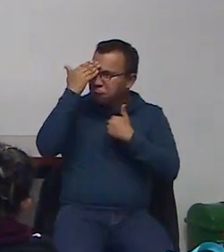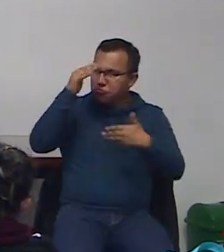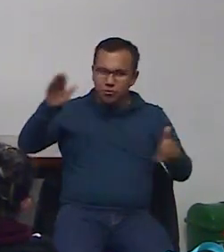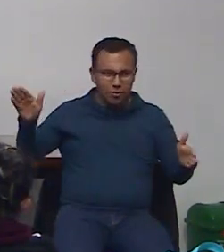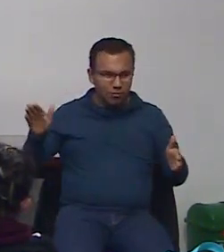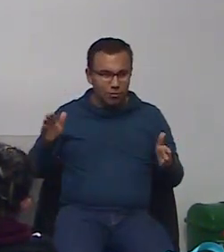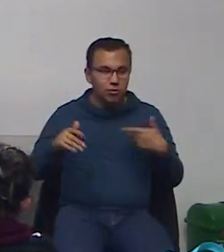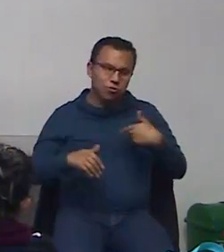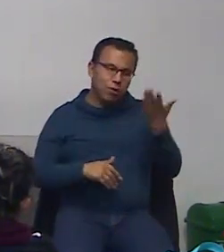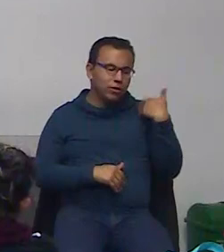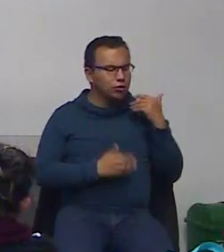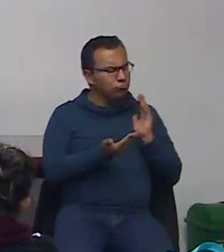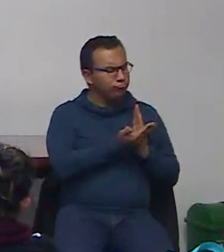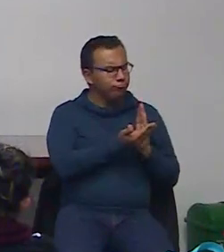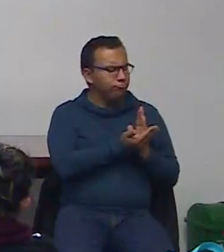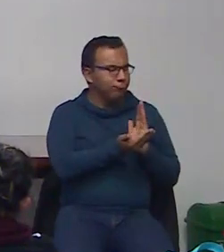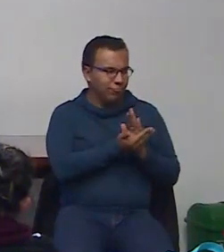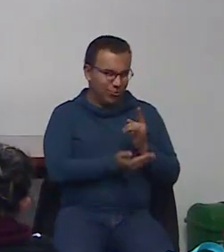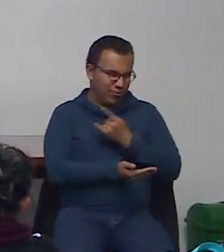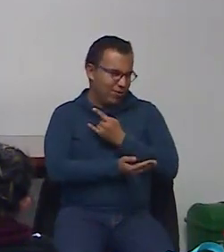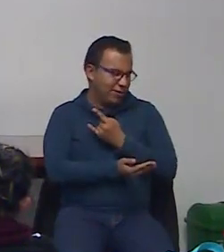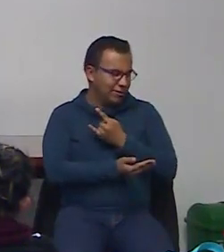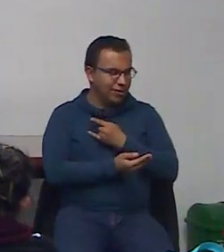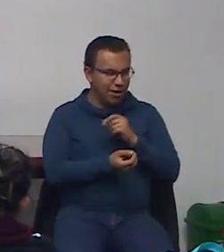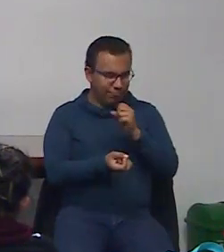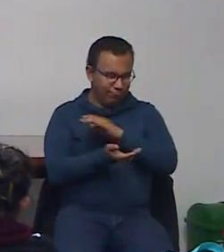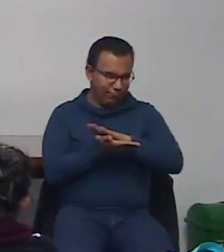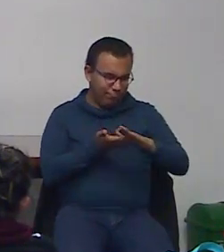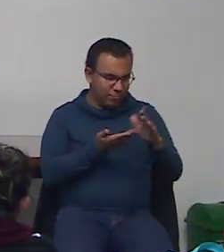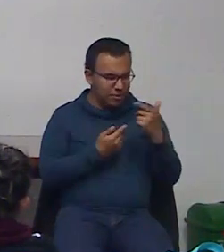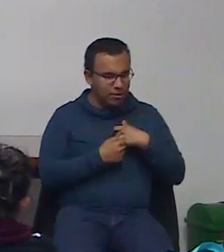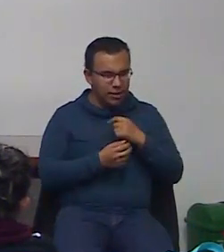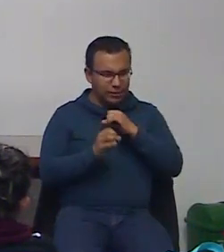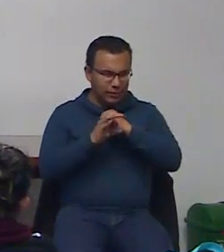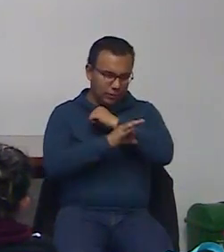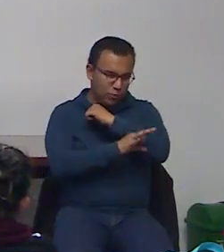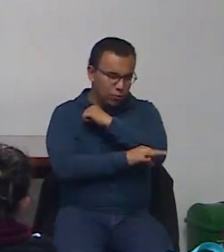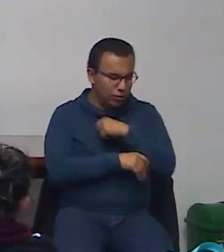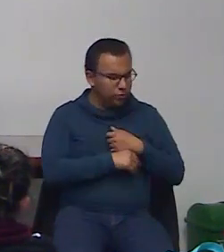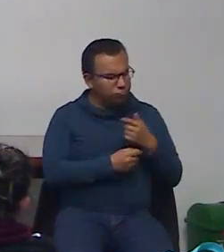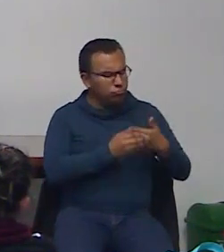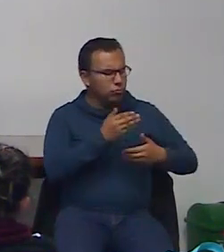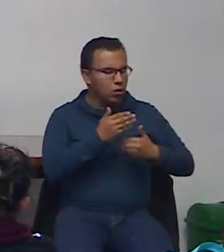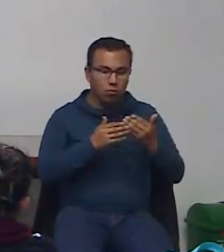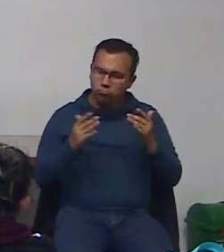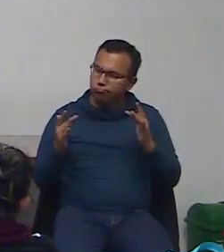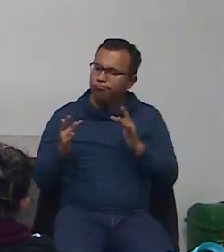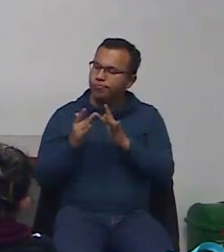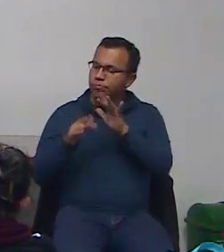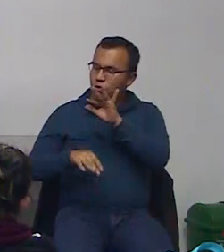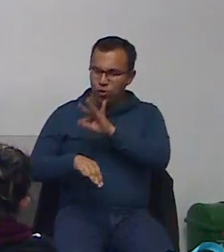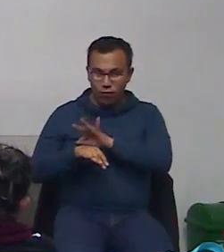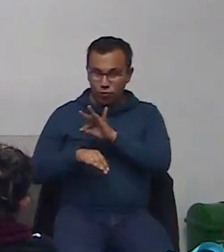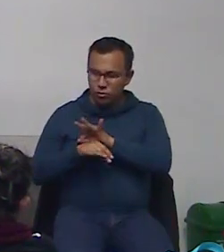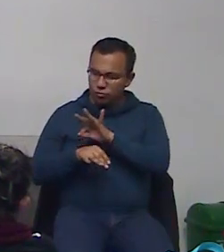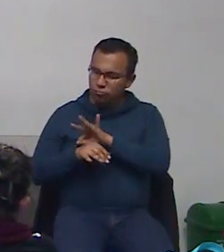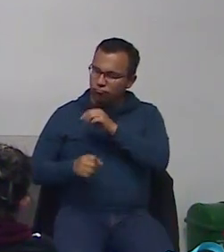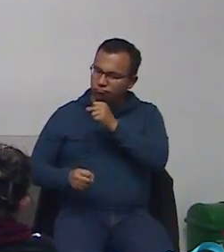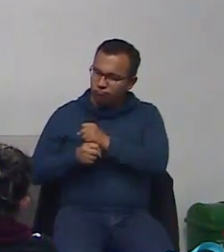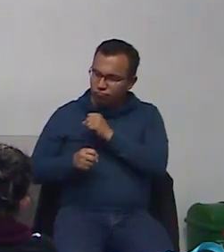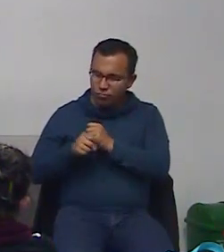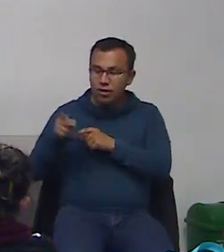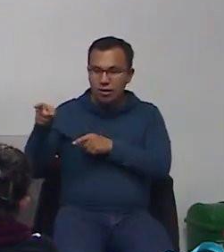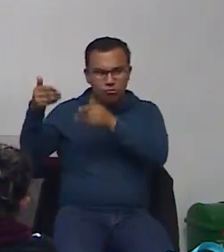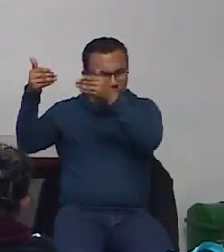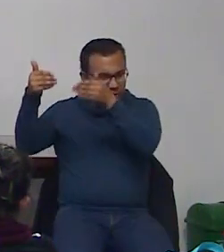momento de mi carrera tengo la oportunidad de iniciar e un trabajo con con una fundación que atiende a